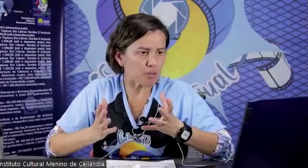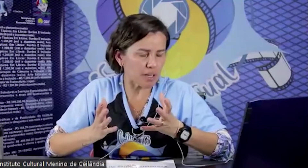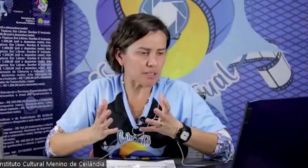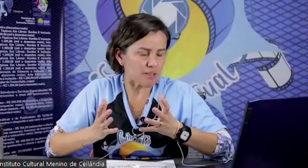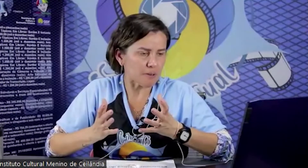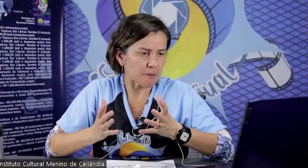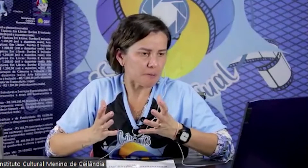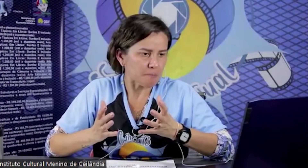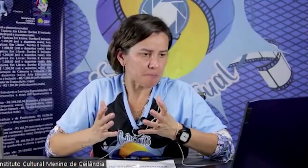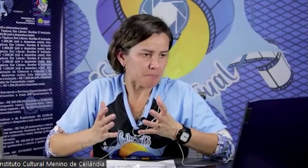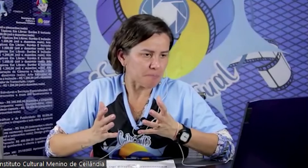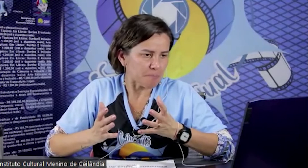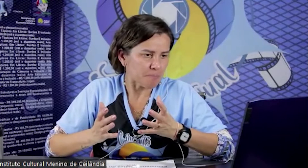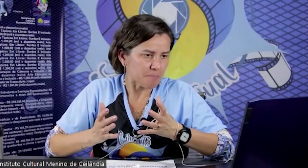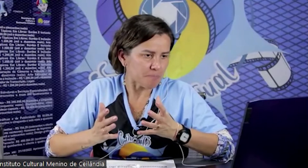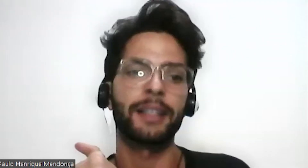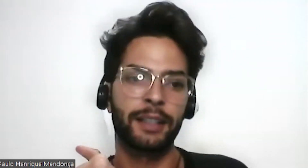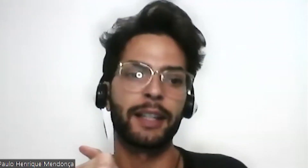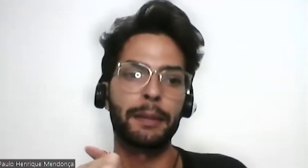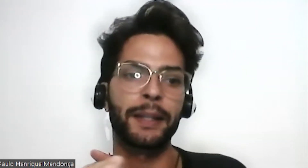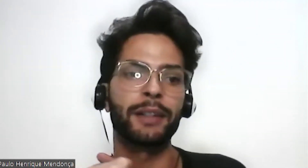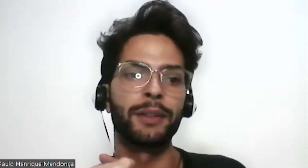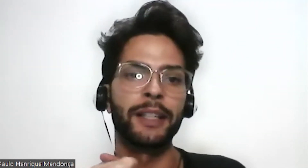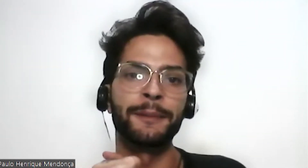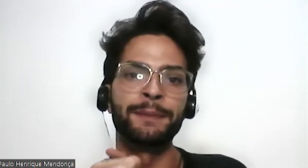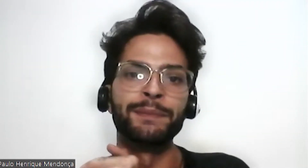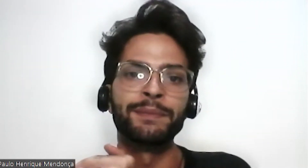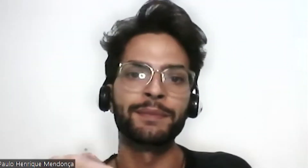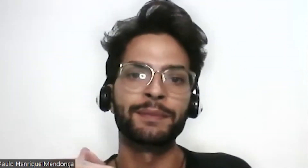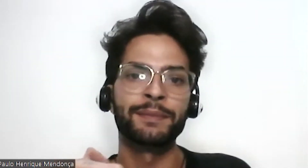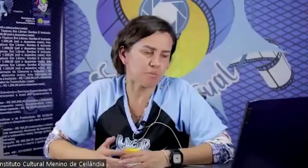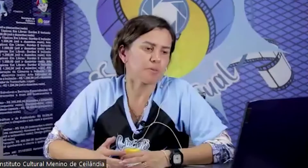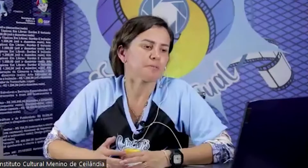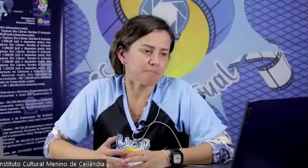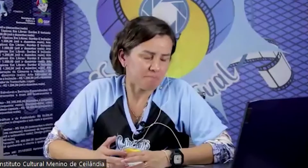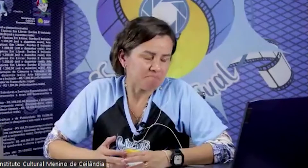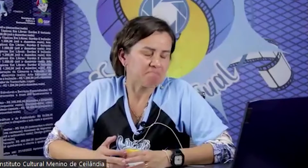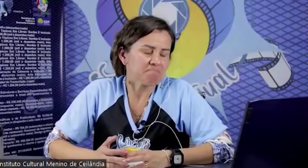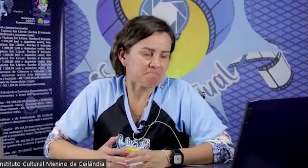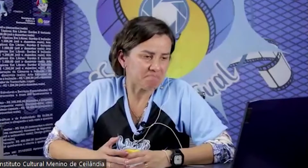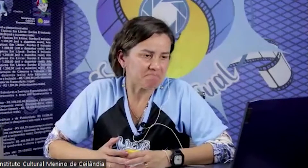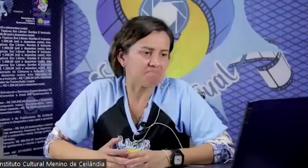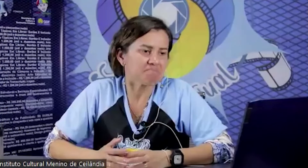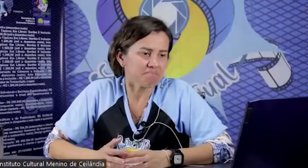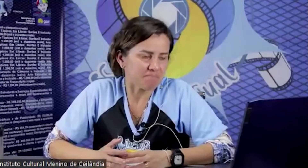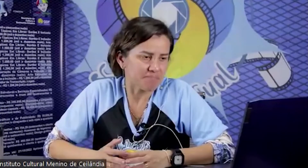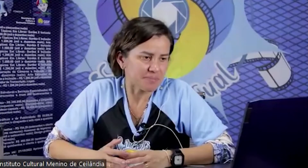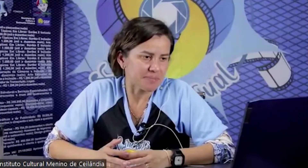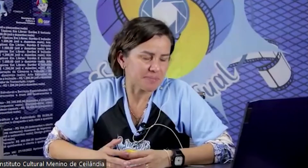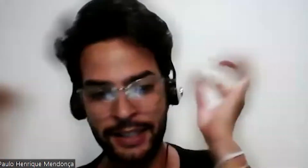português. ela domina, ela é pedagoga. Ótimo. Só que aí eu ainda tô nisso, assim,